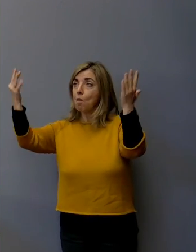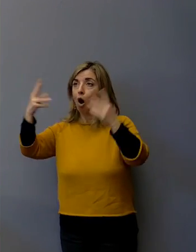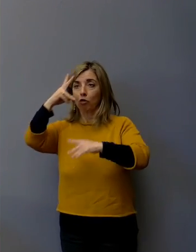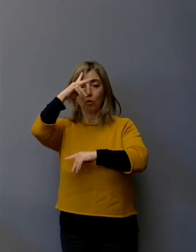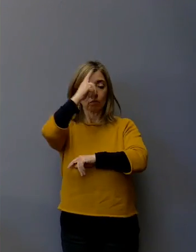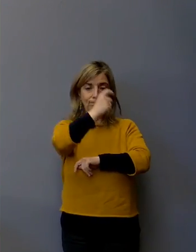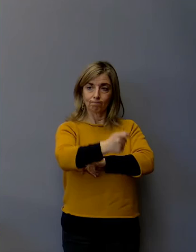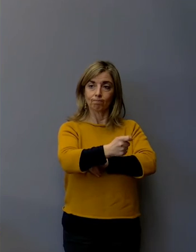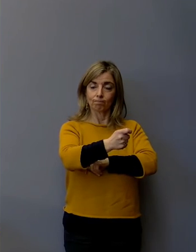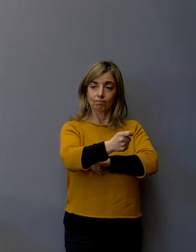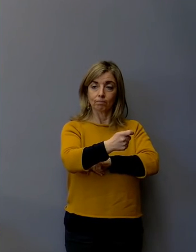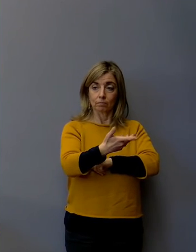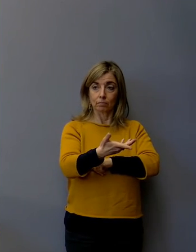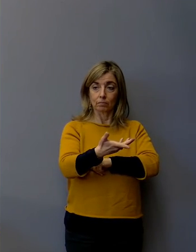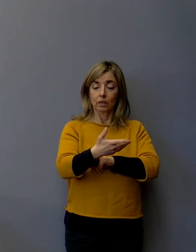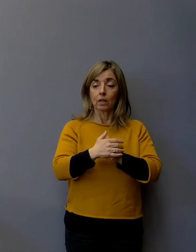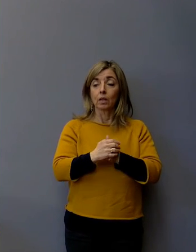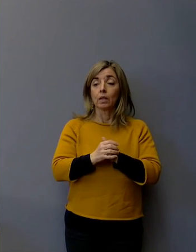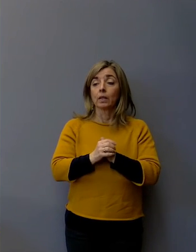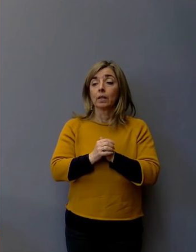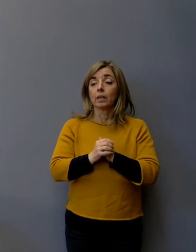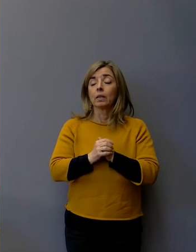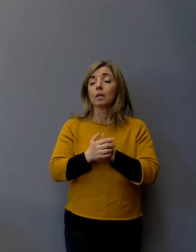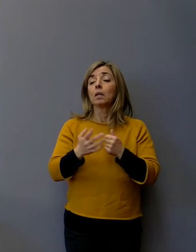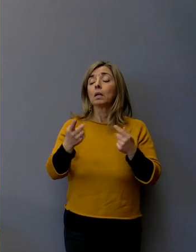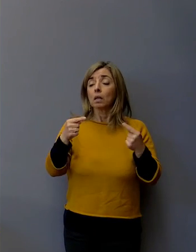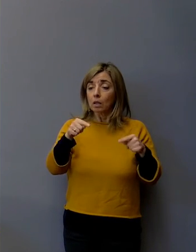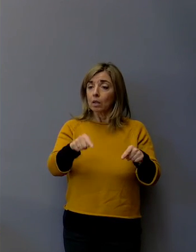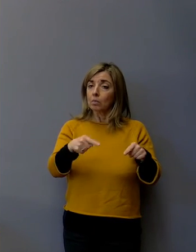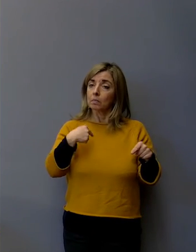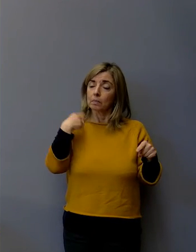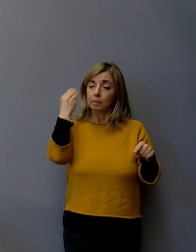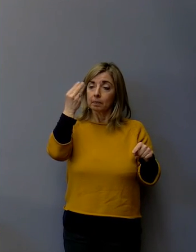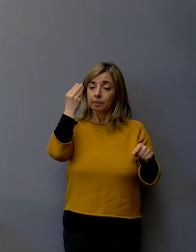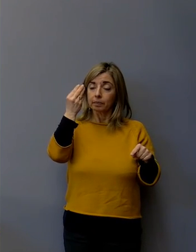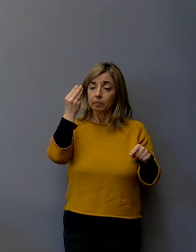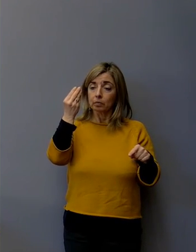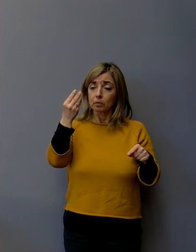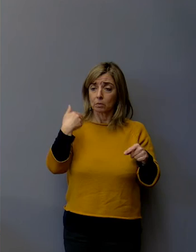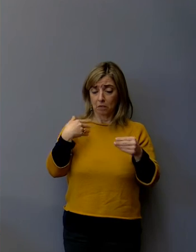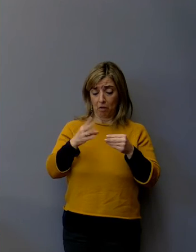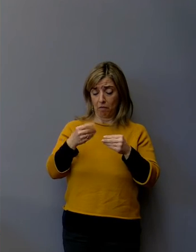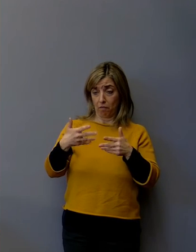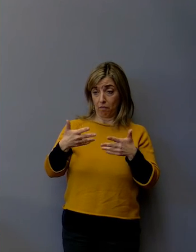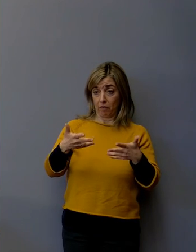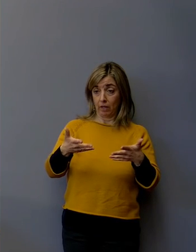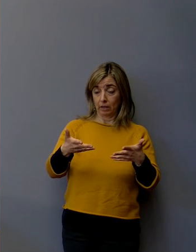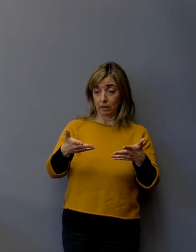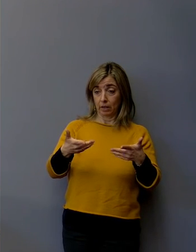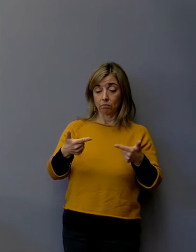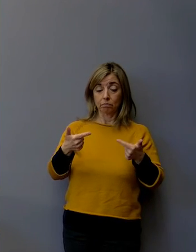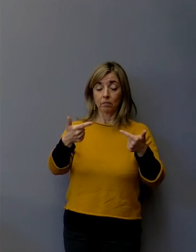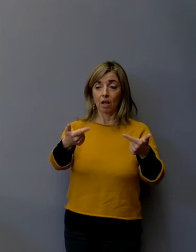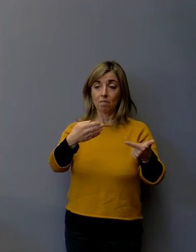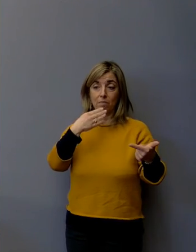invidia però io dico almeno ci riconosce e questo secondo me è una cosa che abbiamo fatto è un beneficio della città